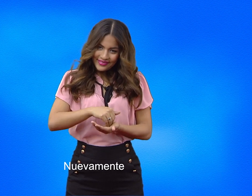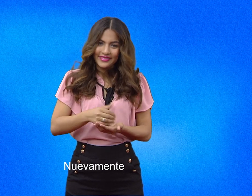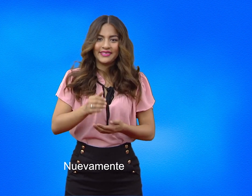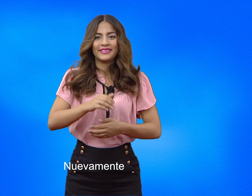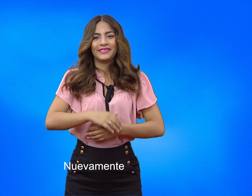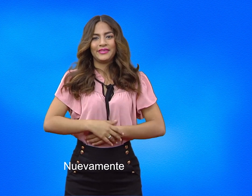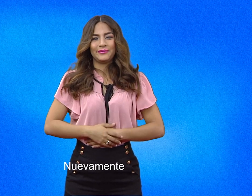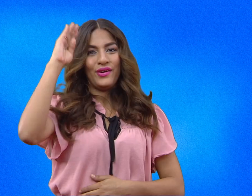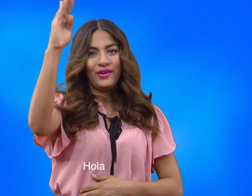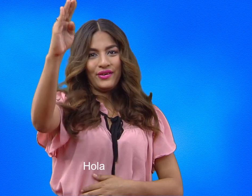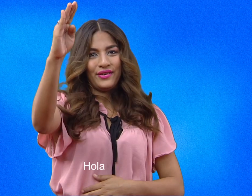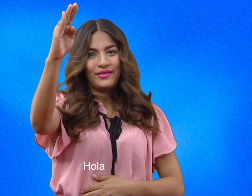Nuevamente, hola,